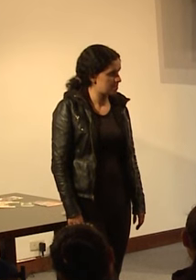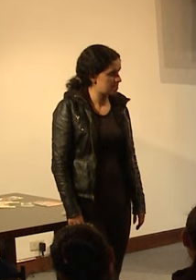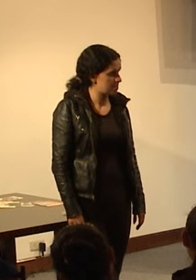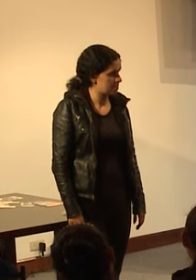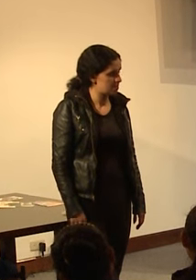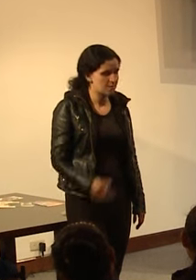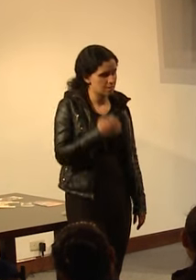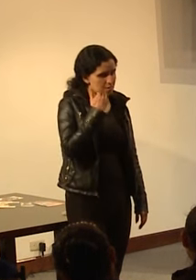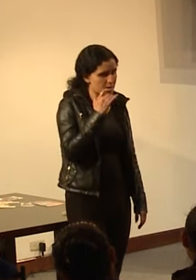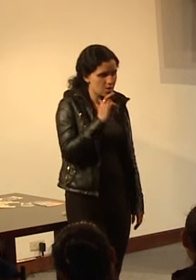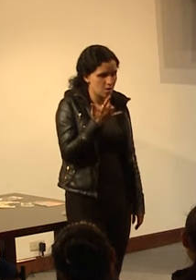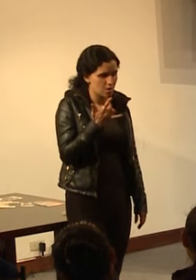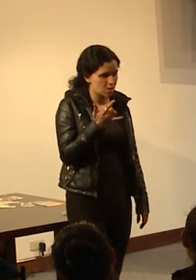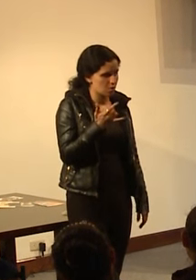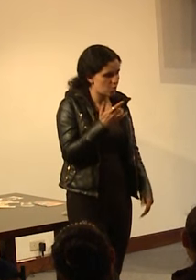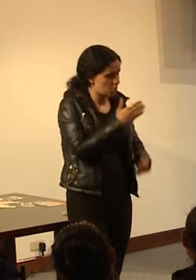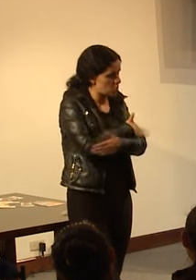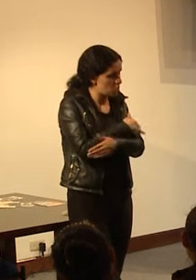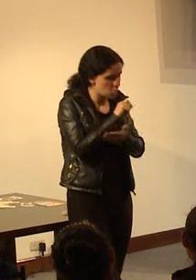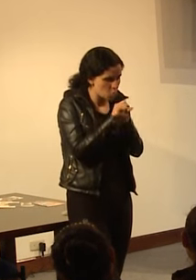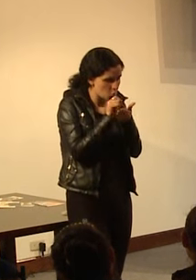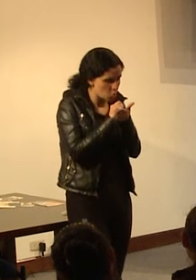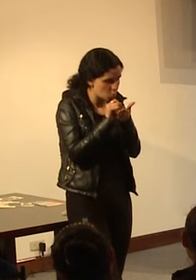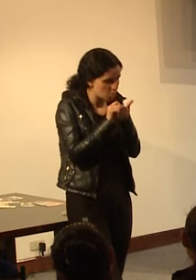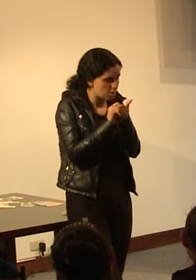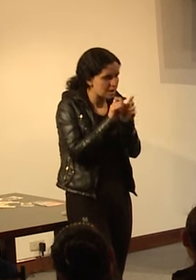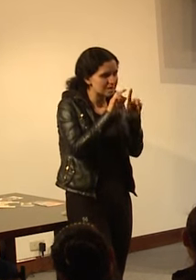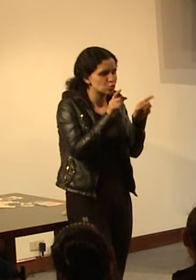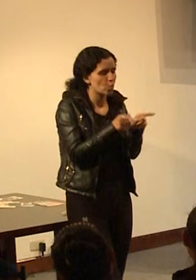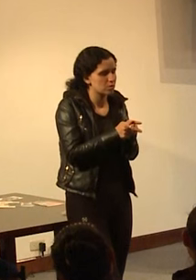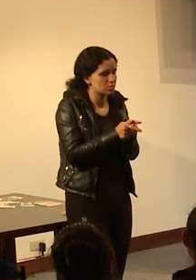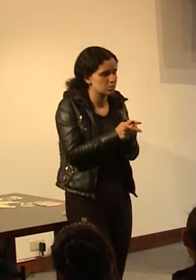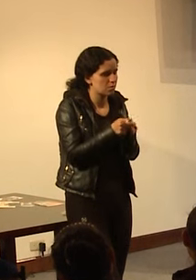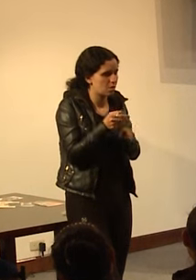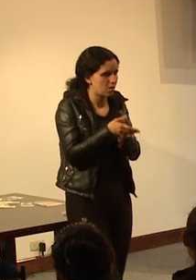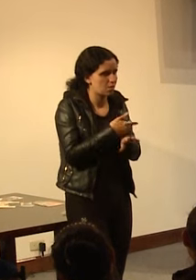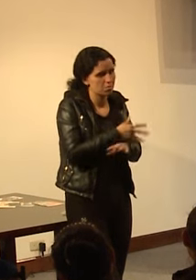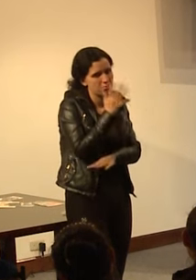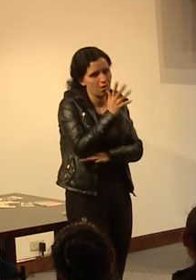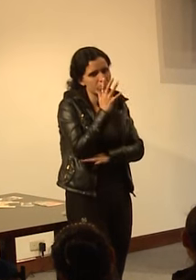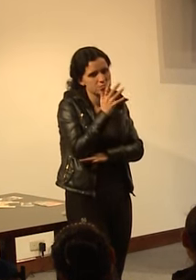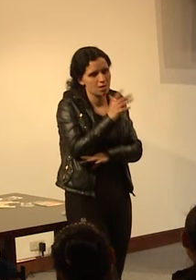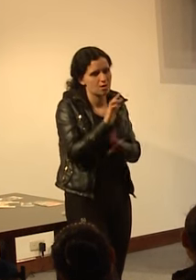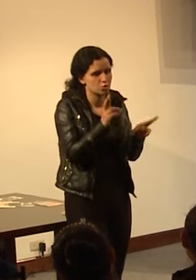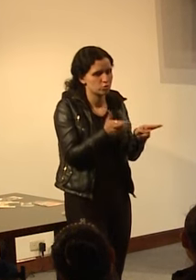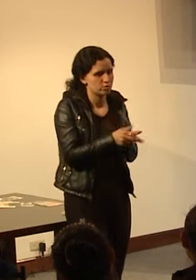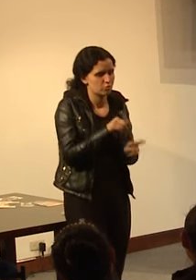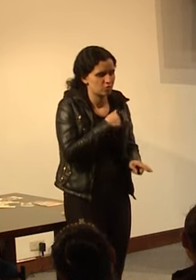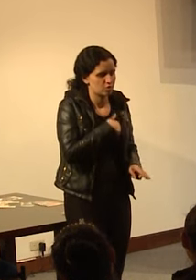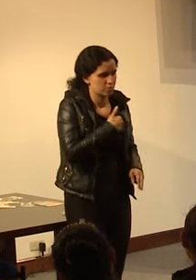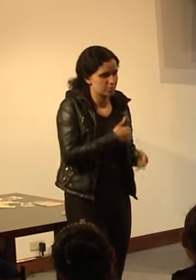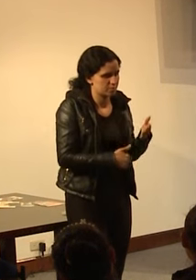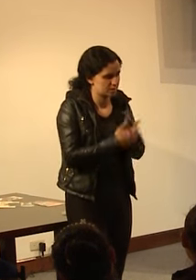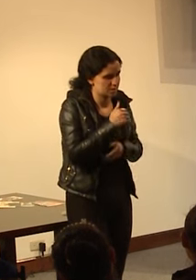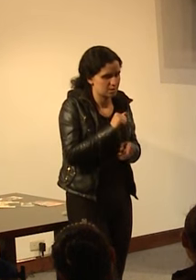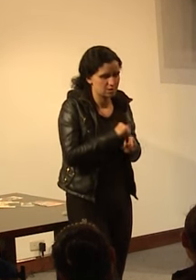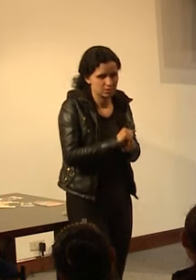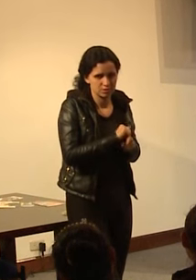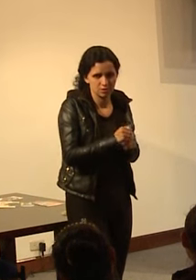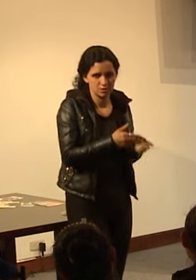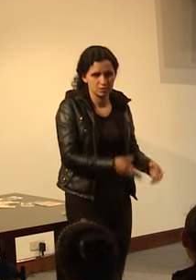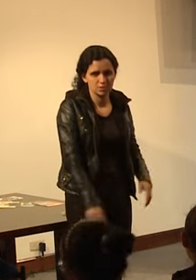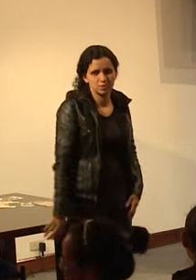que tenga unos apuntes muy juiciosamente tomados, que sea un breve resumen de lo que hemos dicho hasta el momento, para poder entrar como en un ejercicio que les quiero